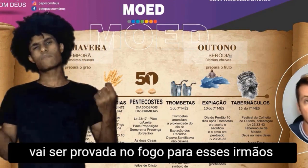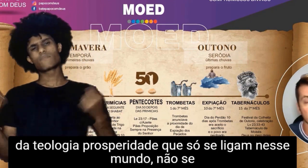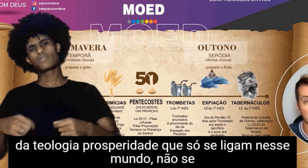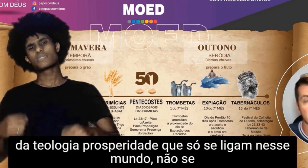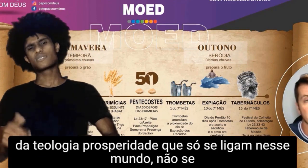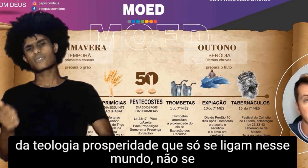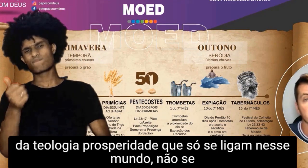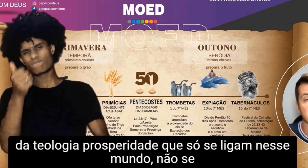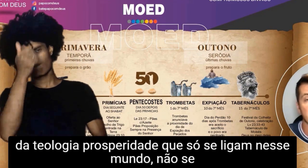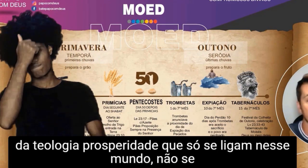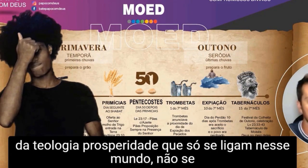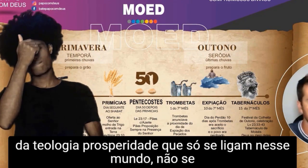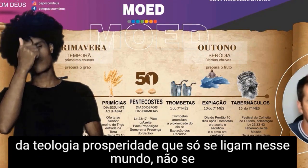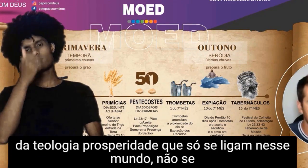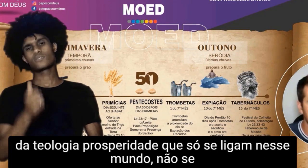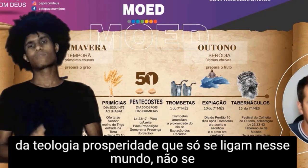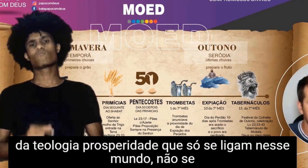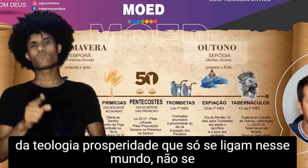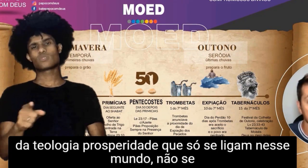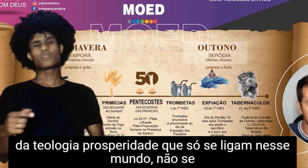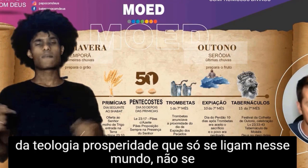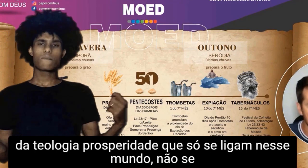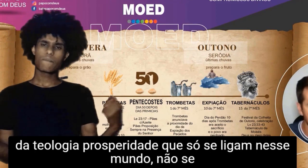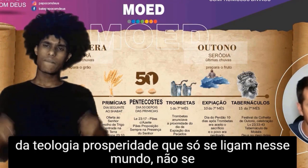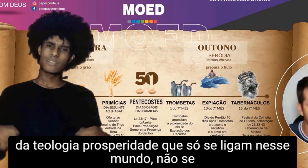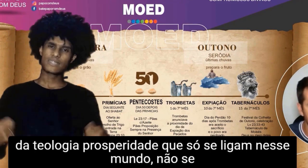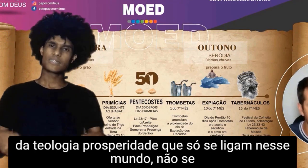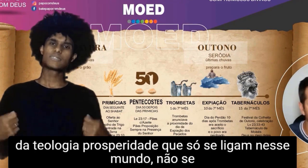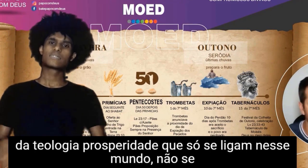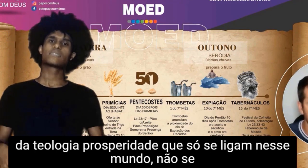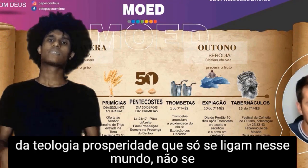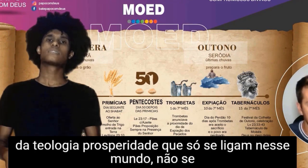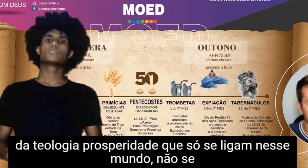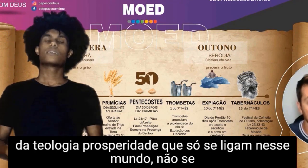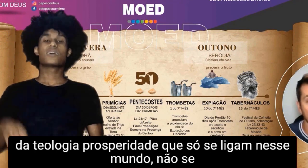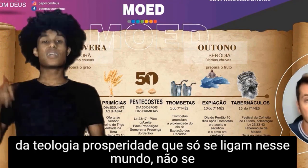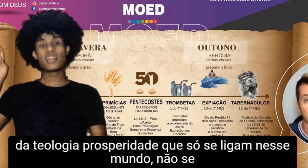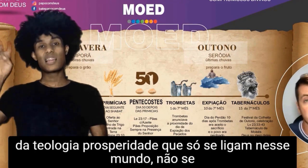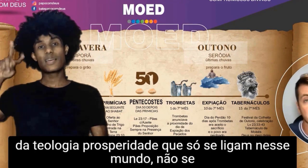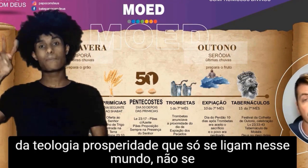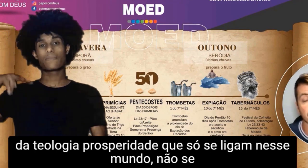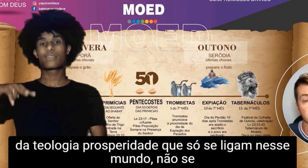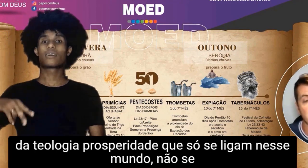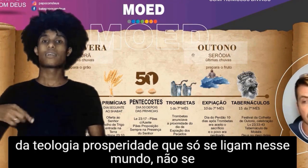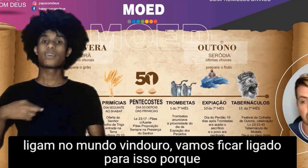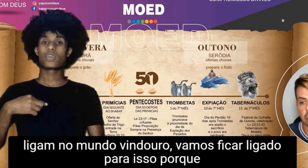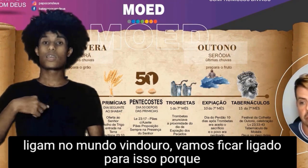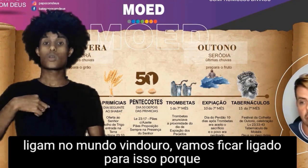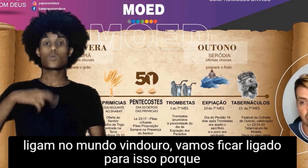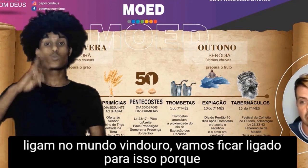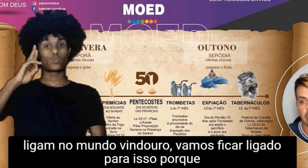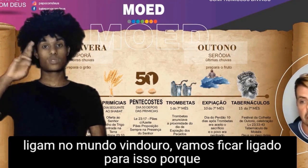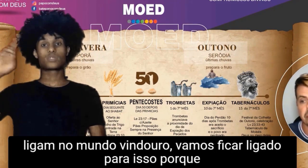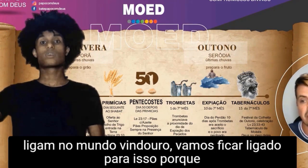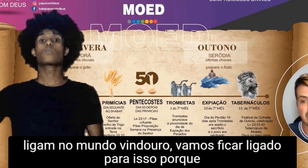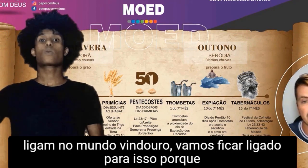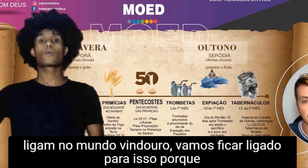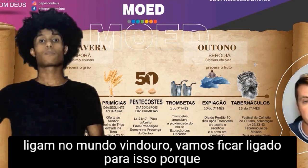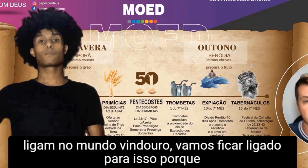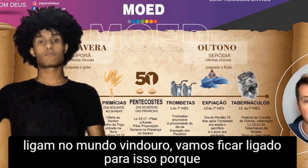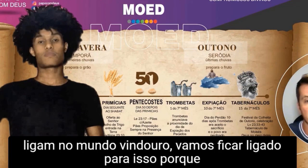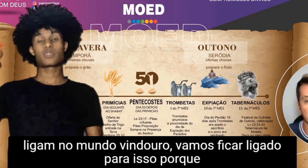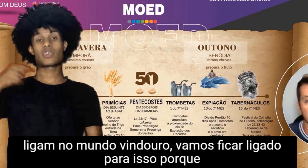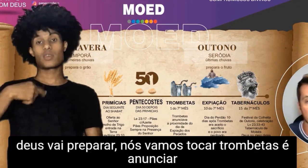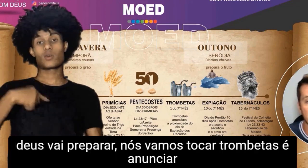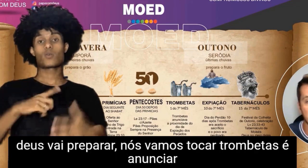não estão, irmãos da prosperidade, que só se ligam nesse mundo, não se ligam no mundo vidouro, vamos ficar ligados